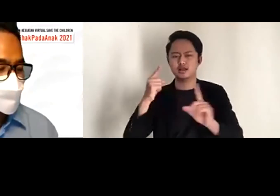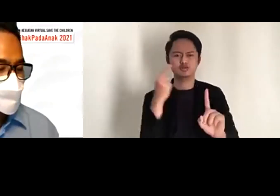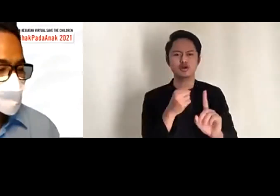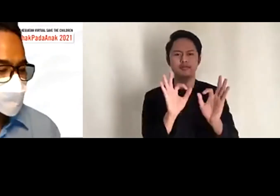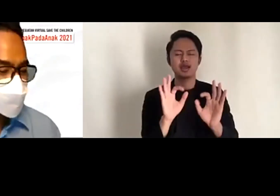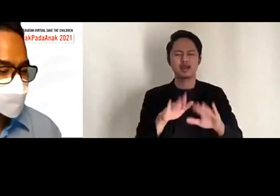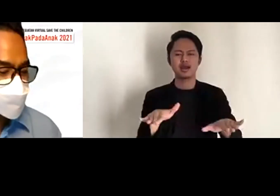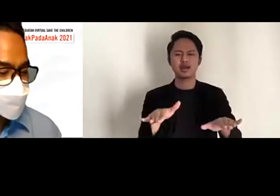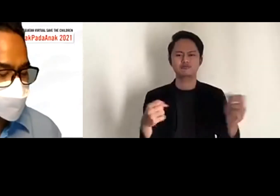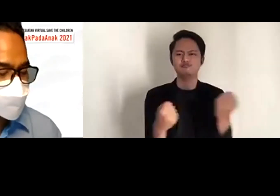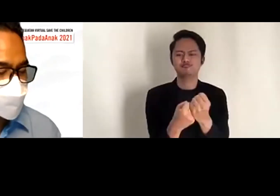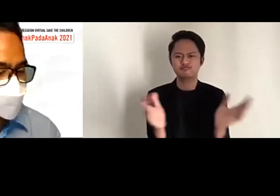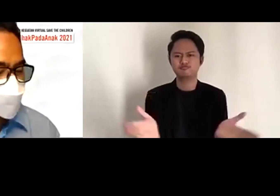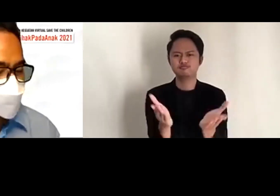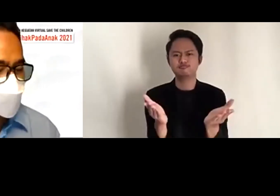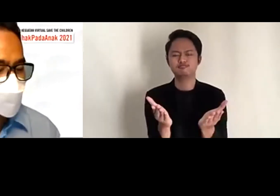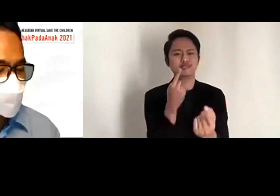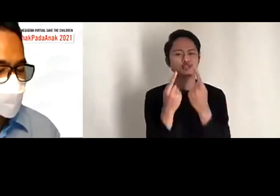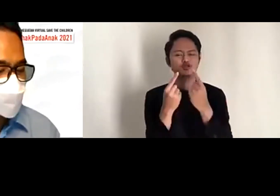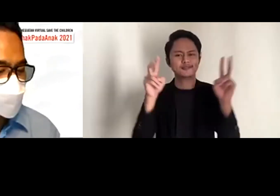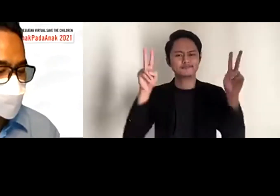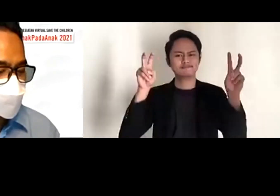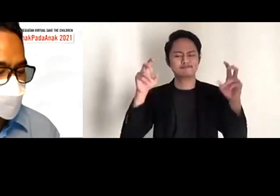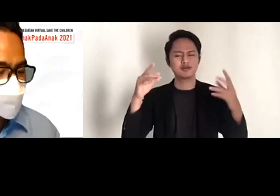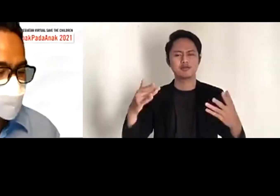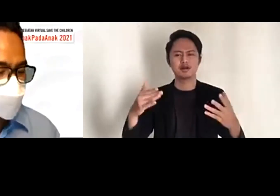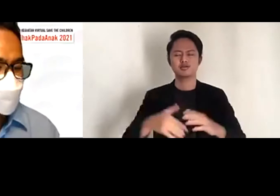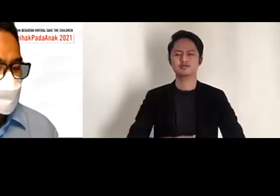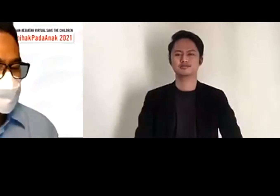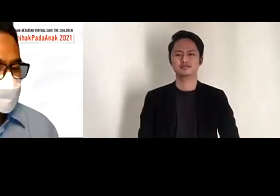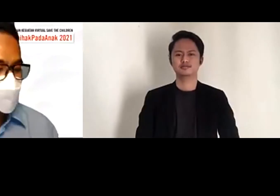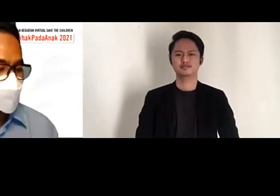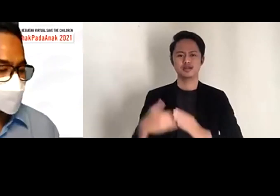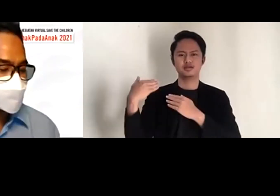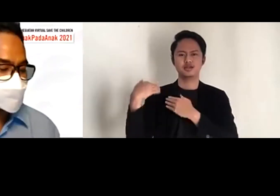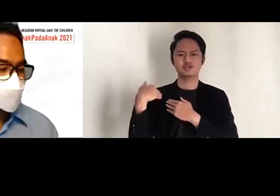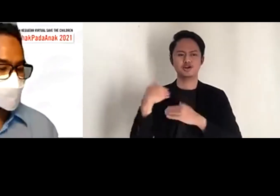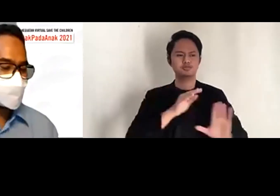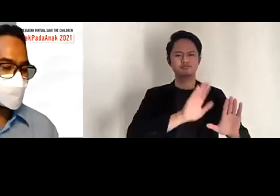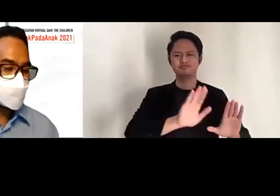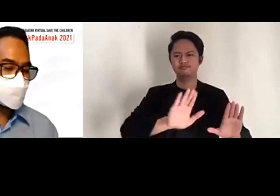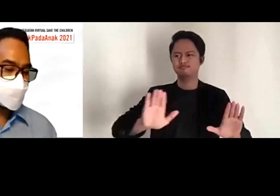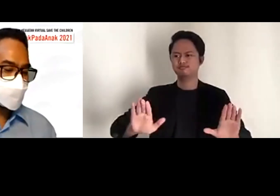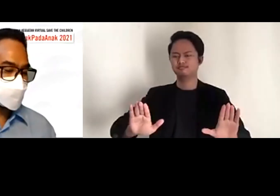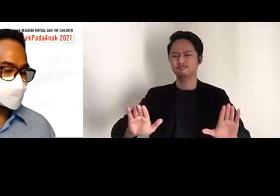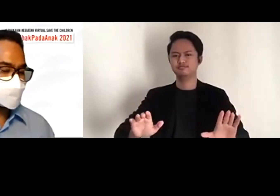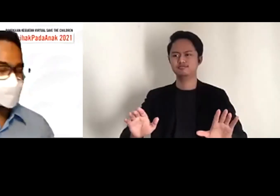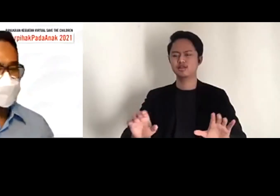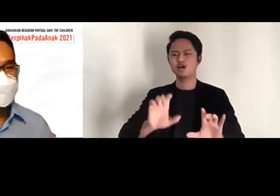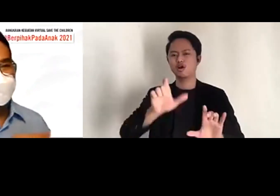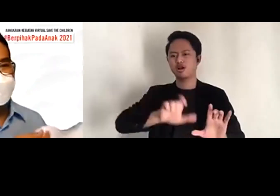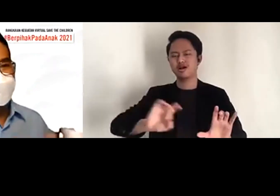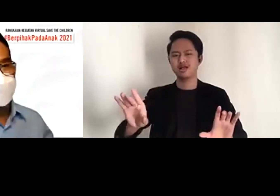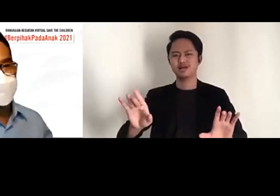anak. Kita akan berbincang tentang peran berbagai pihak dalam upaya pencegahan dan penanggulangan kekerasan